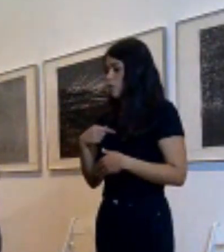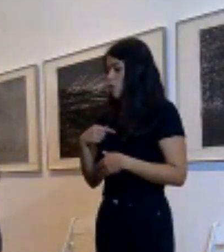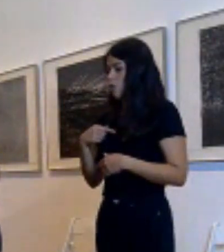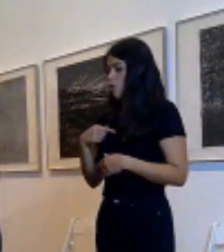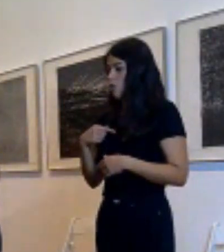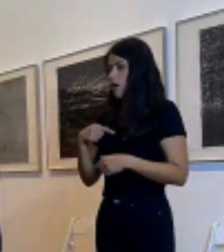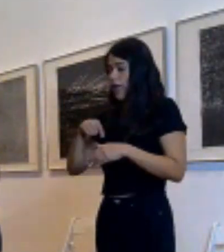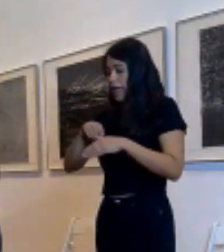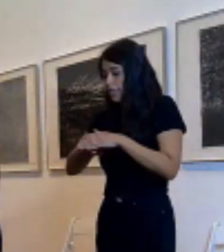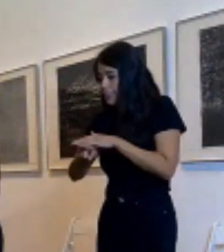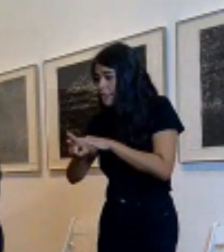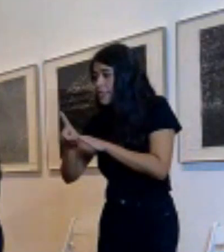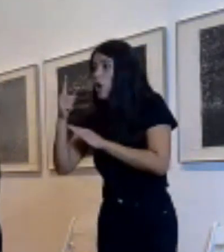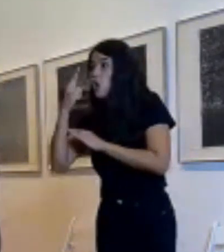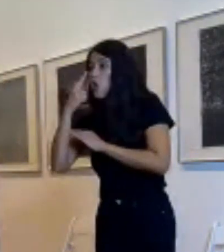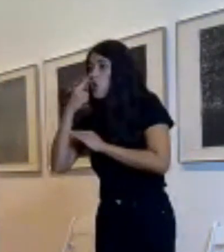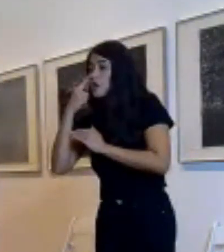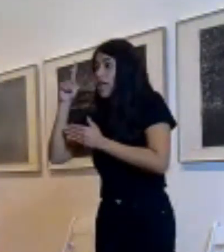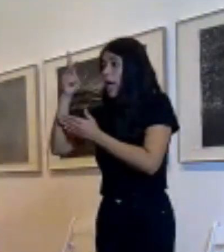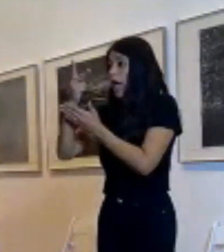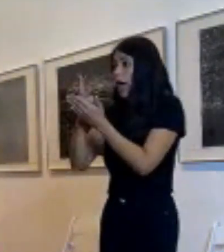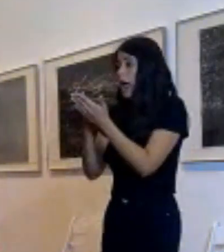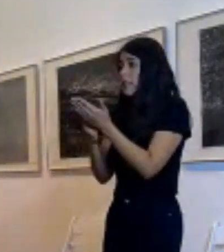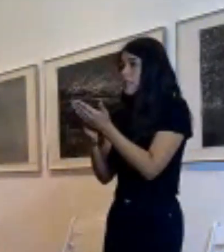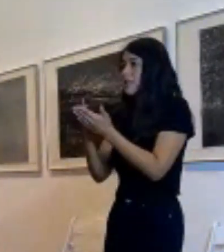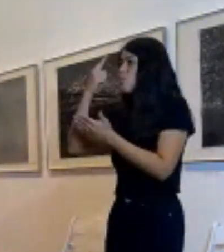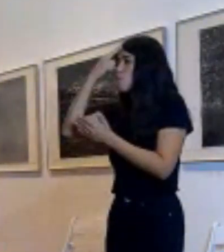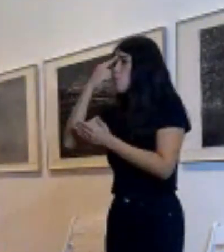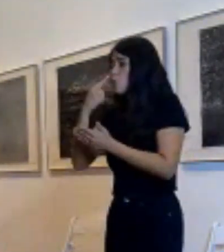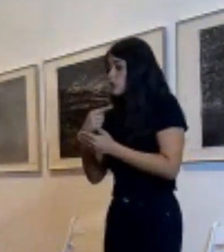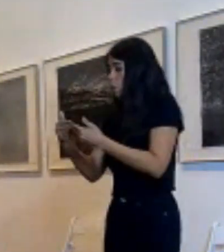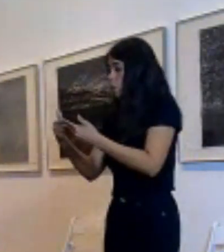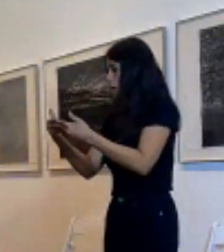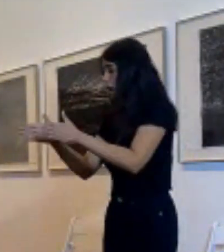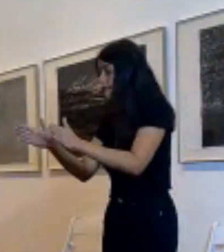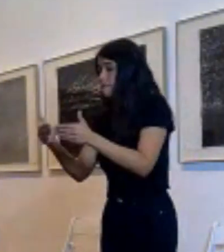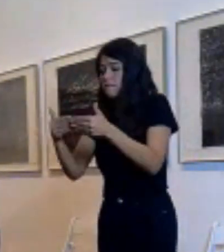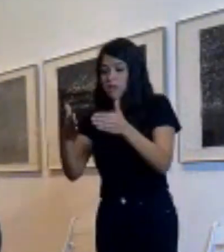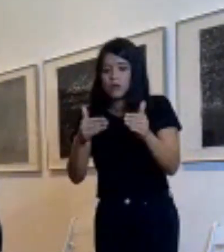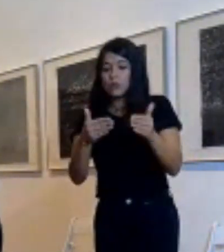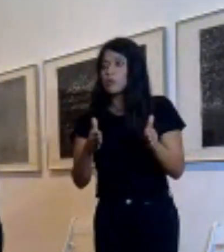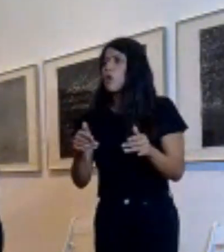a este arte, como que entré a estos museos abiertos, y que